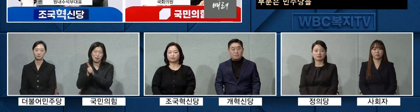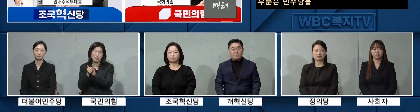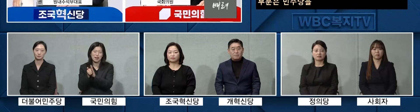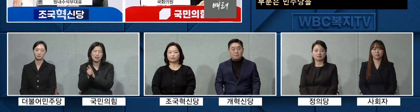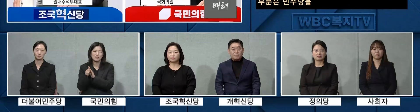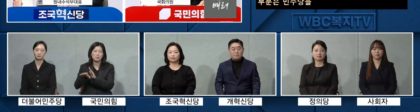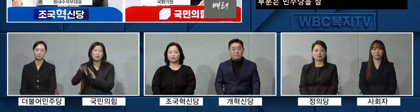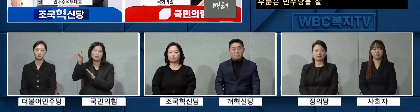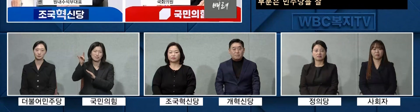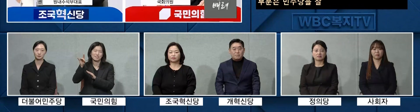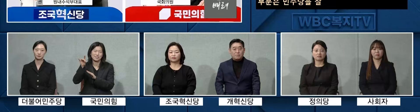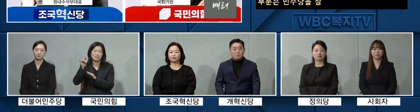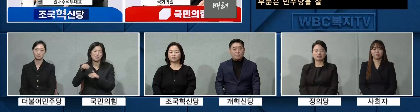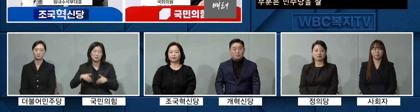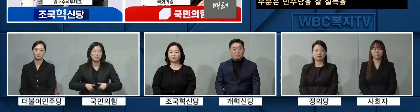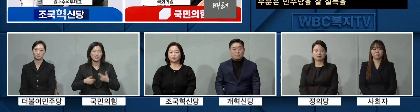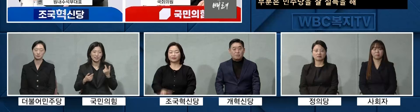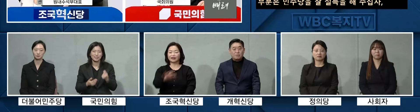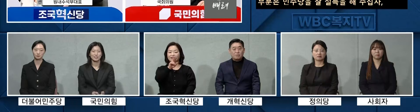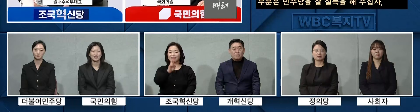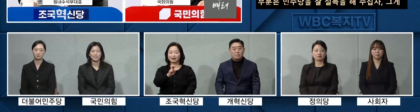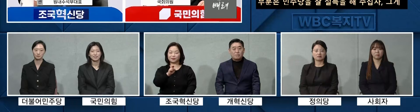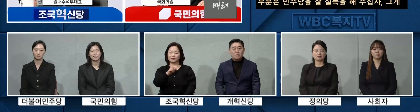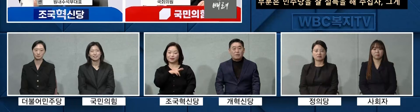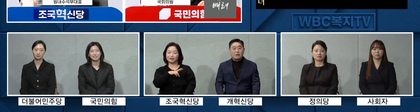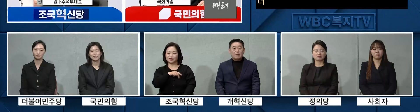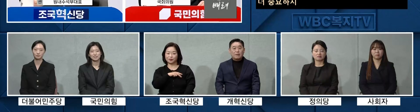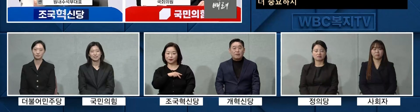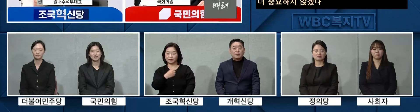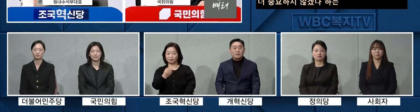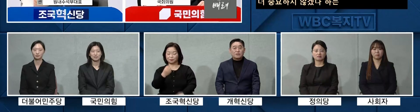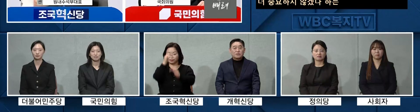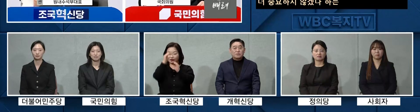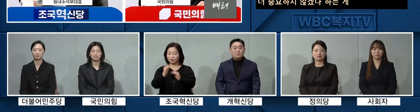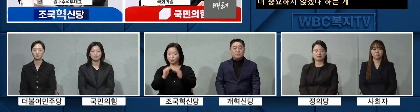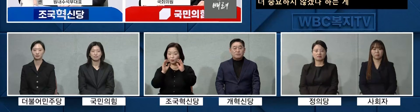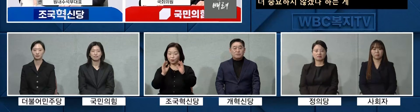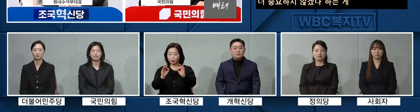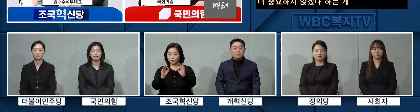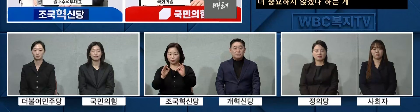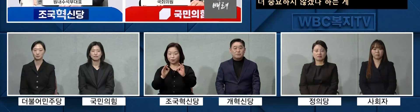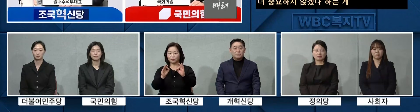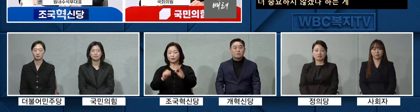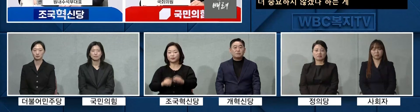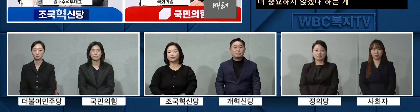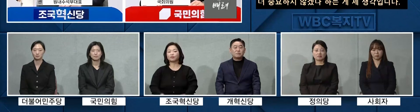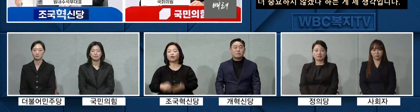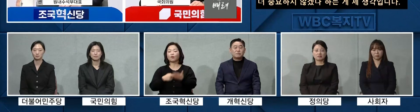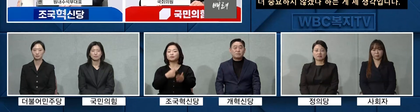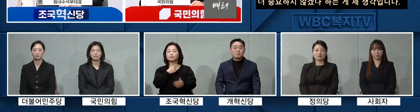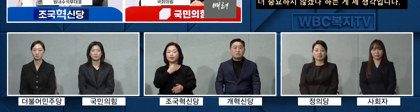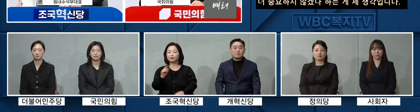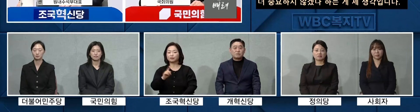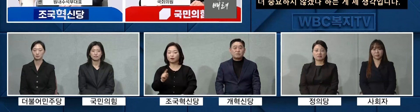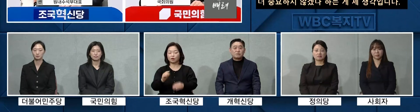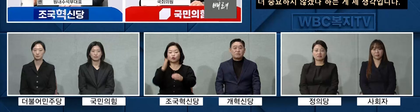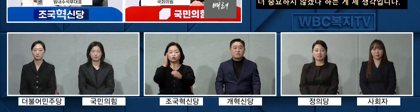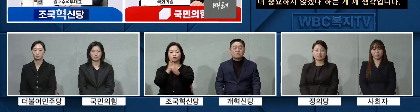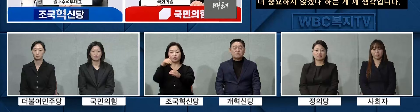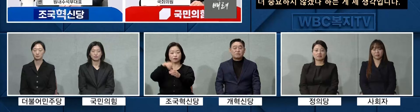제 생각입니다. 임종덕 의원님 말씀 관련해서 한 가지 더 좀 말씀을 드리자면은